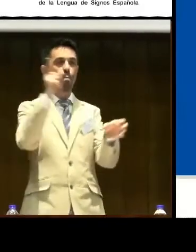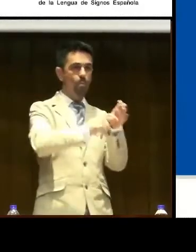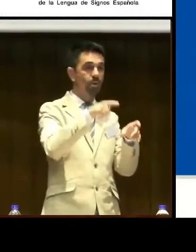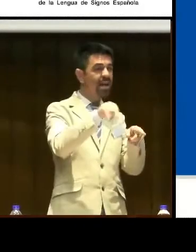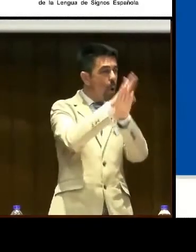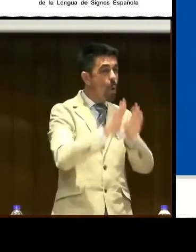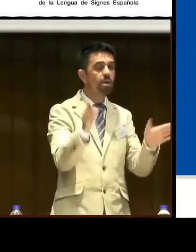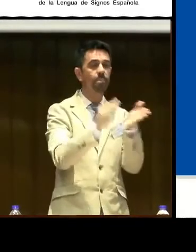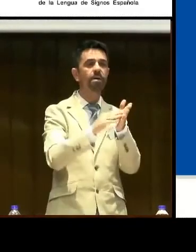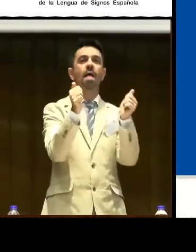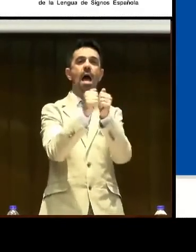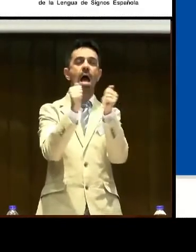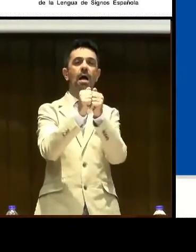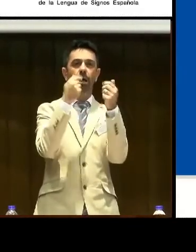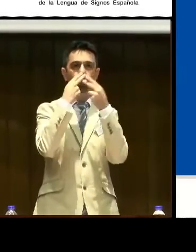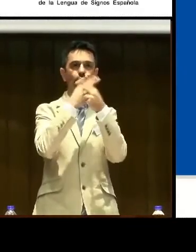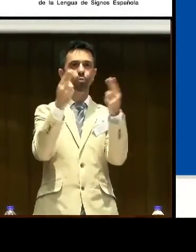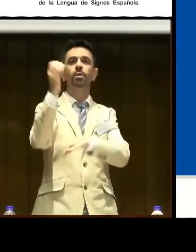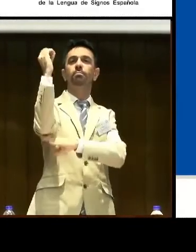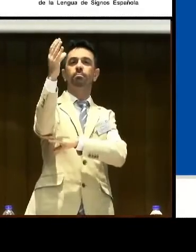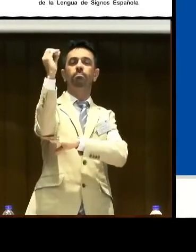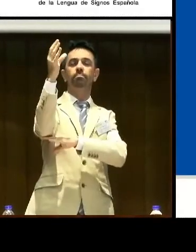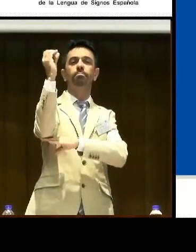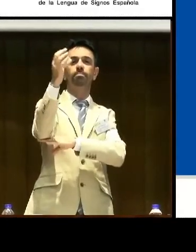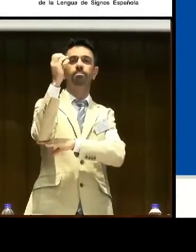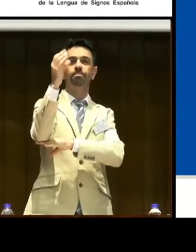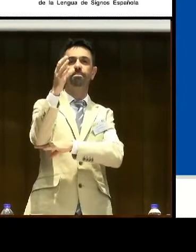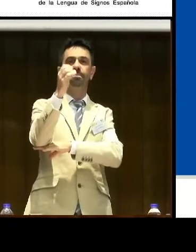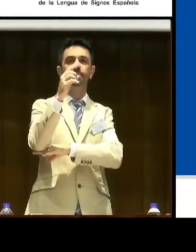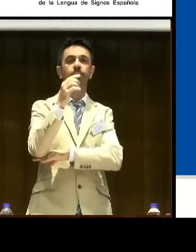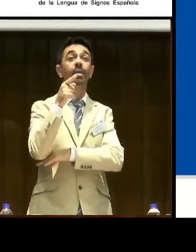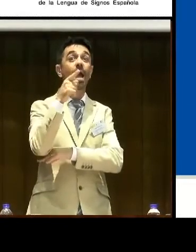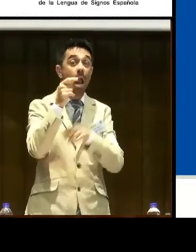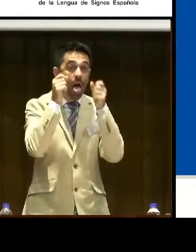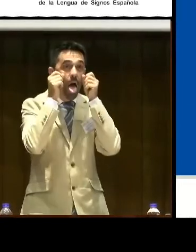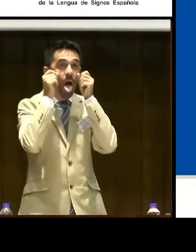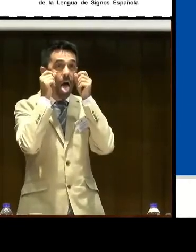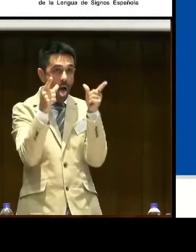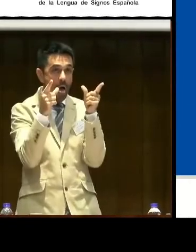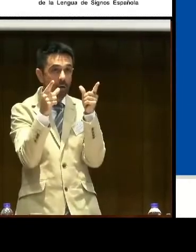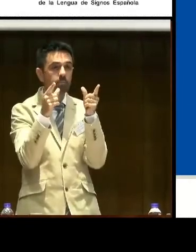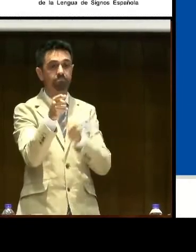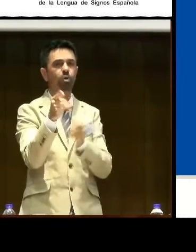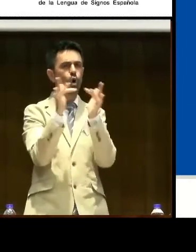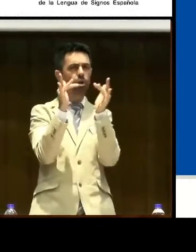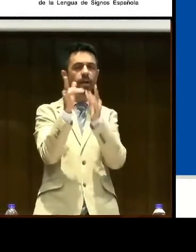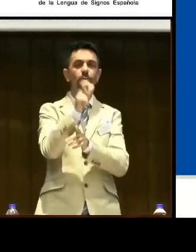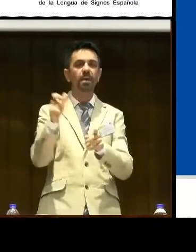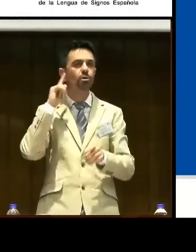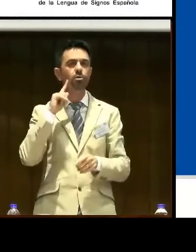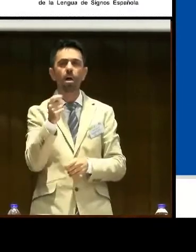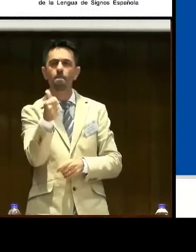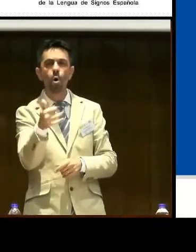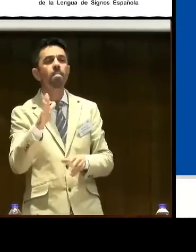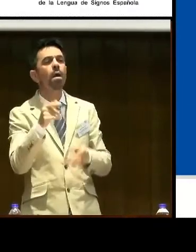público. Ya por aquel entonces, y aún con escasos pero privilegiados contactos con